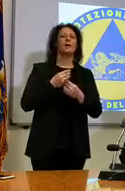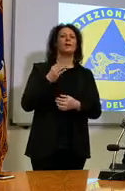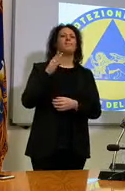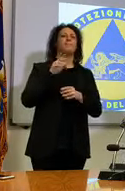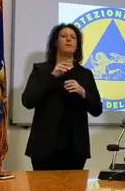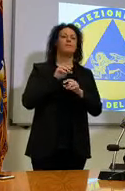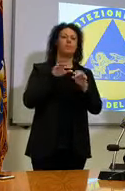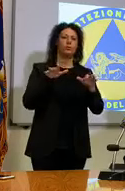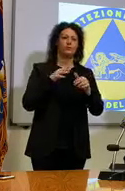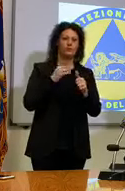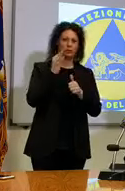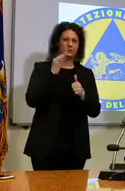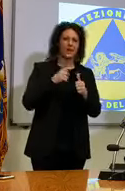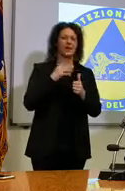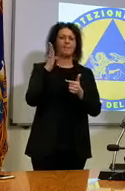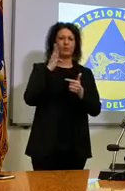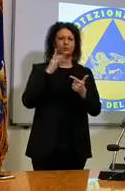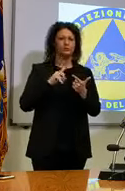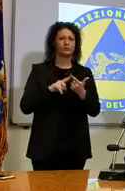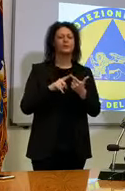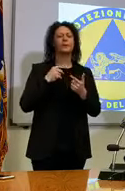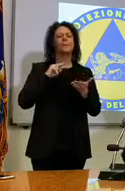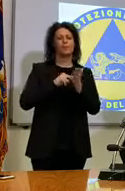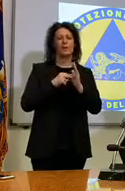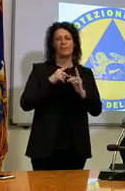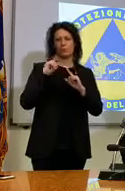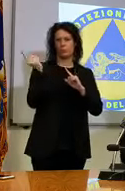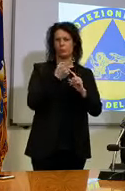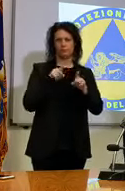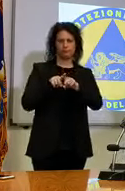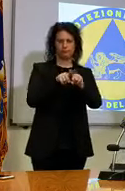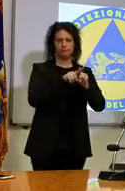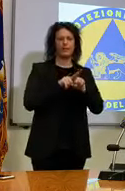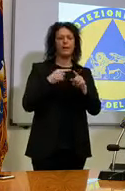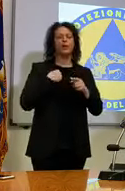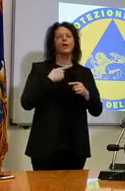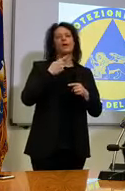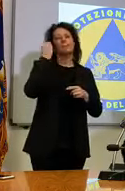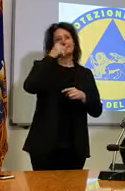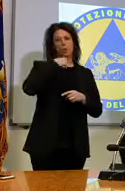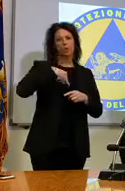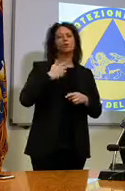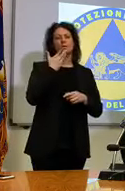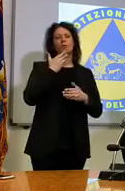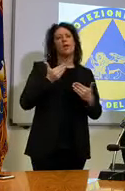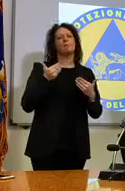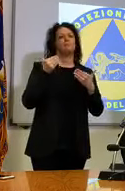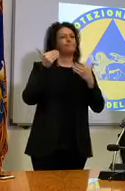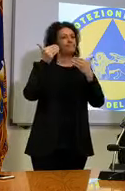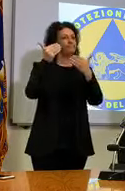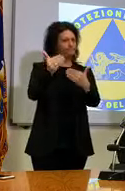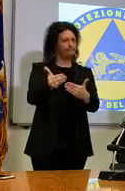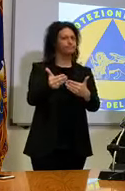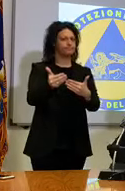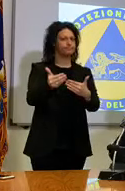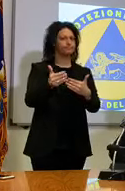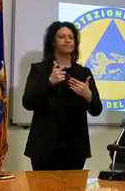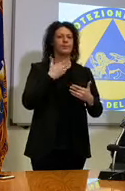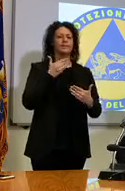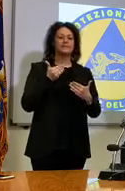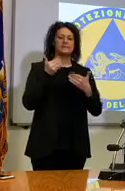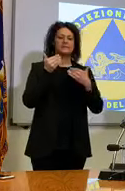abbiamo lo stesso problema. Sicuramente la nostra idea è quella di prorogare e casomai di verificare alcuni aspetti che ci